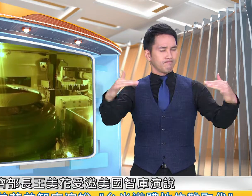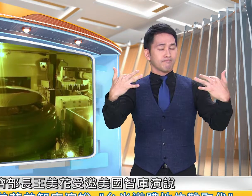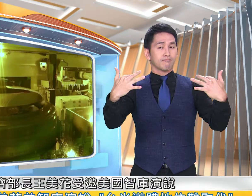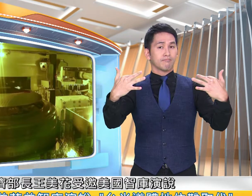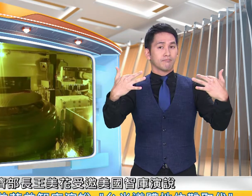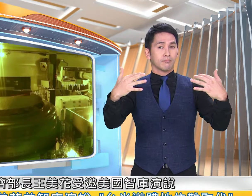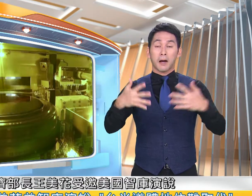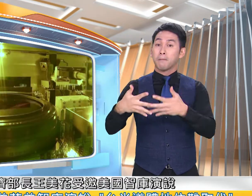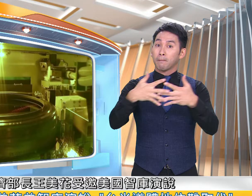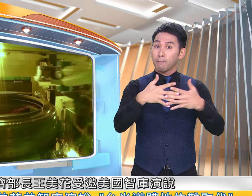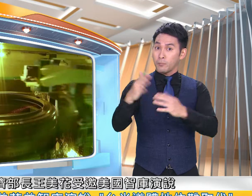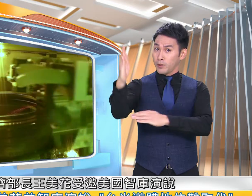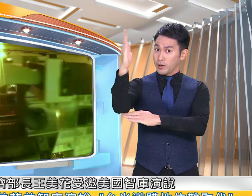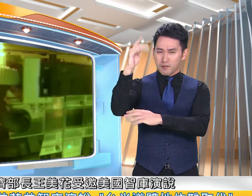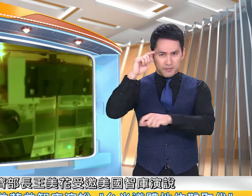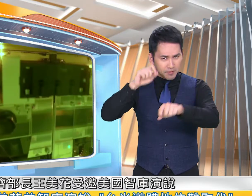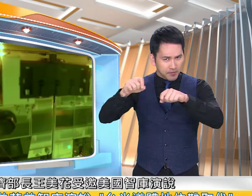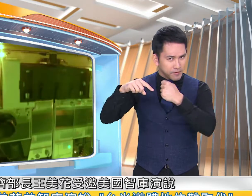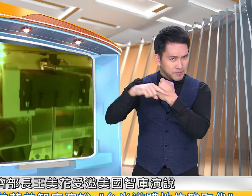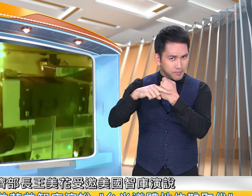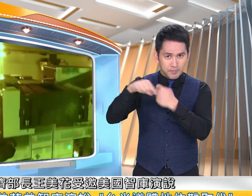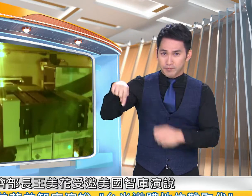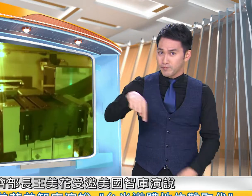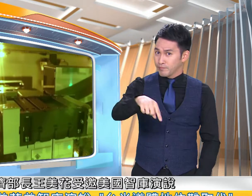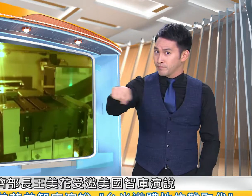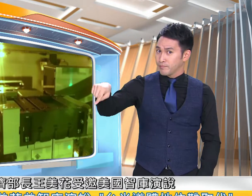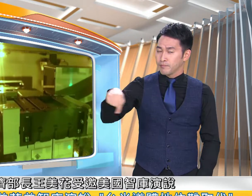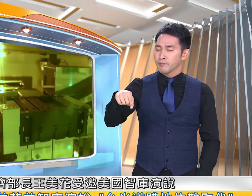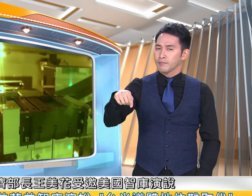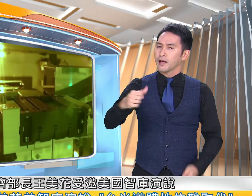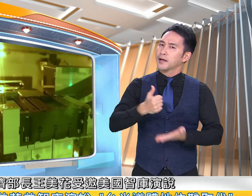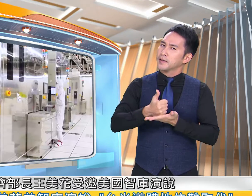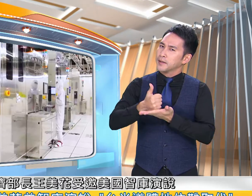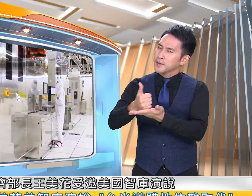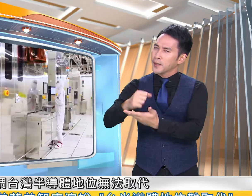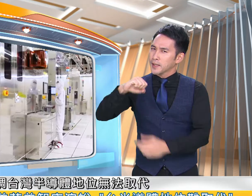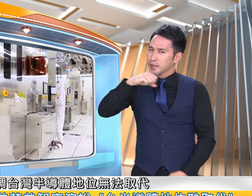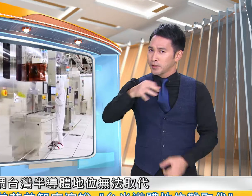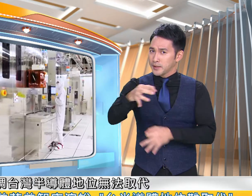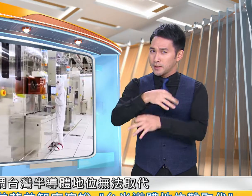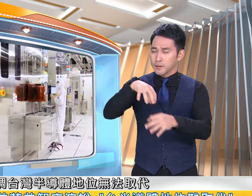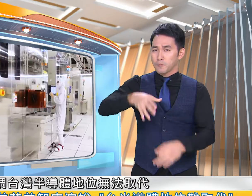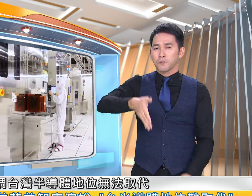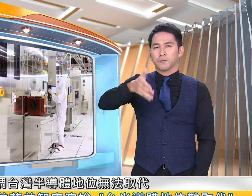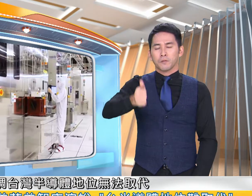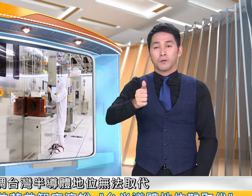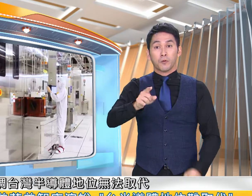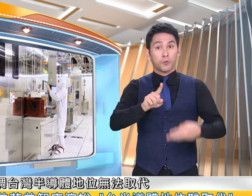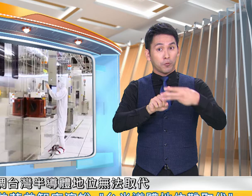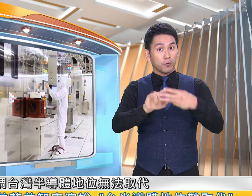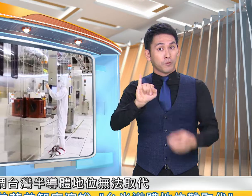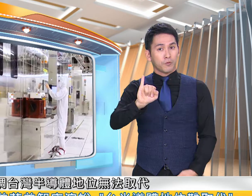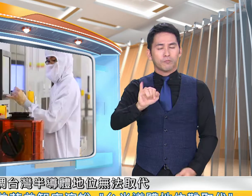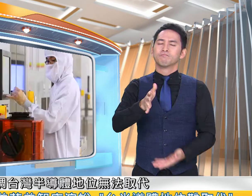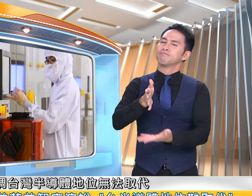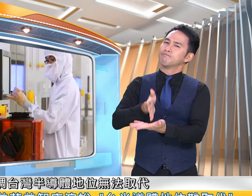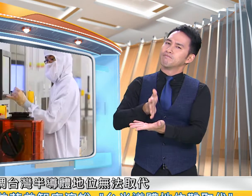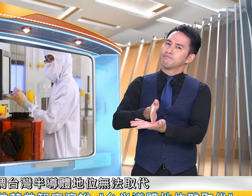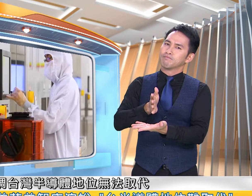花受邀美国智库演说，强调台湾半导体的地位无法